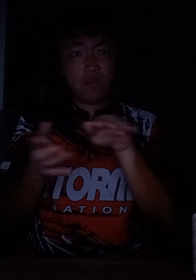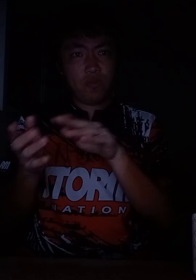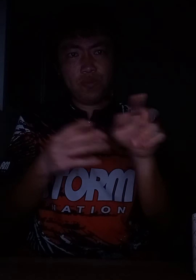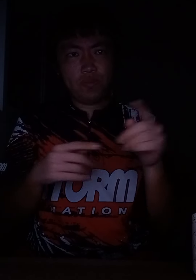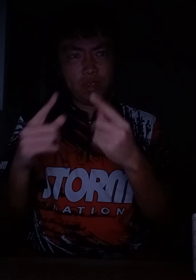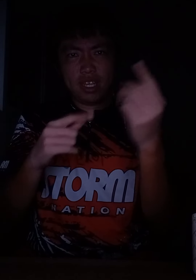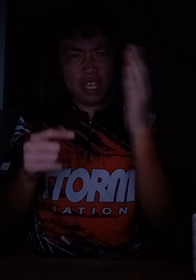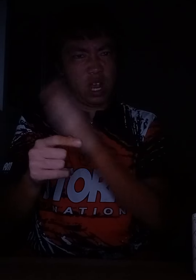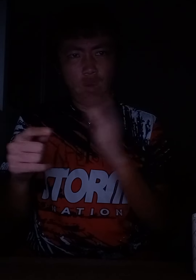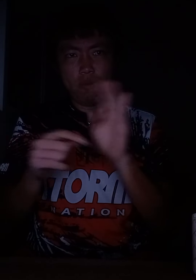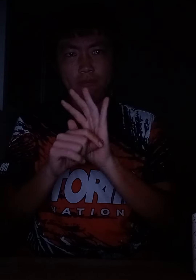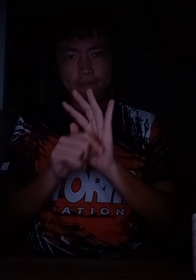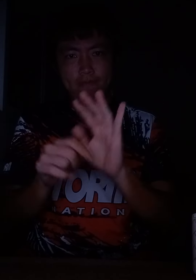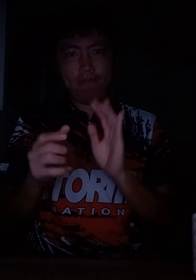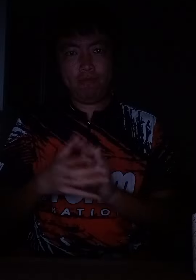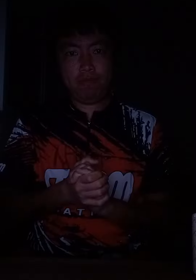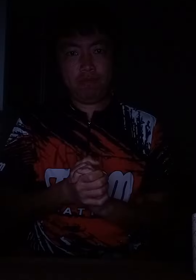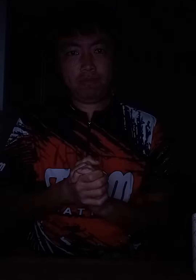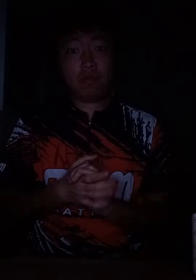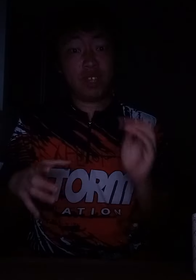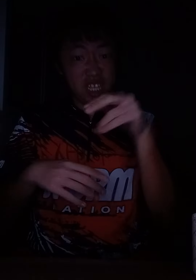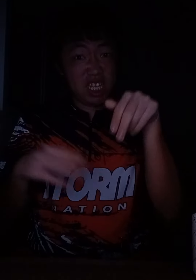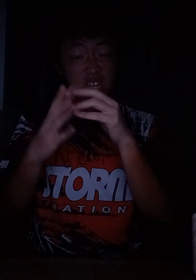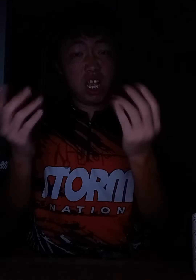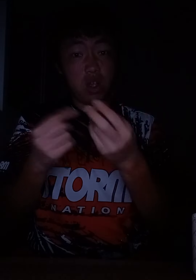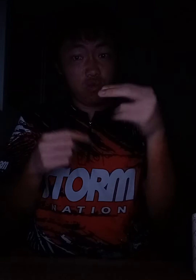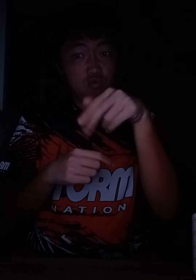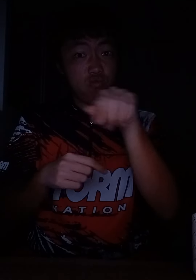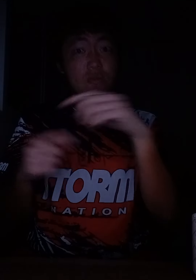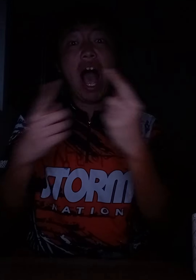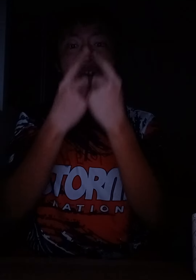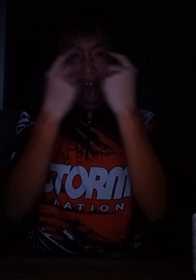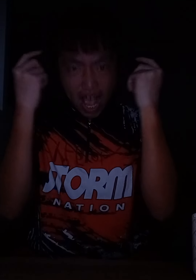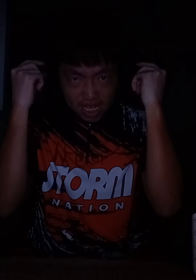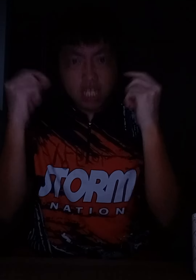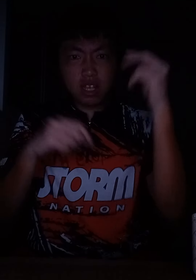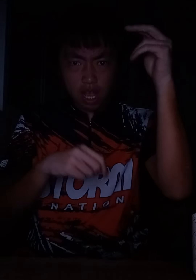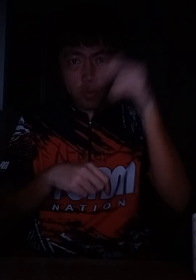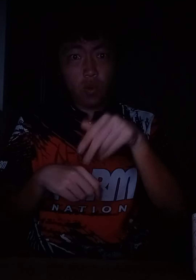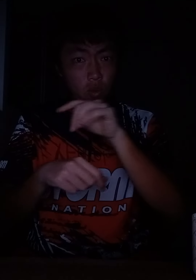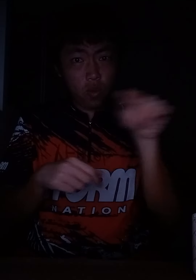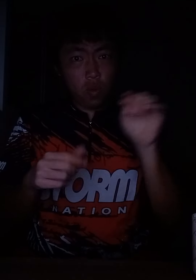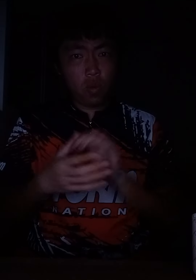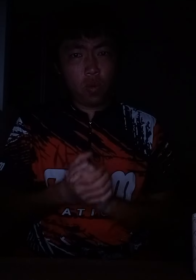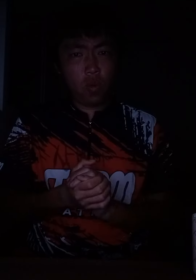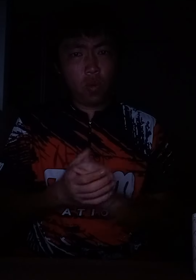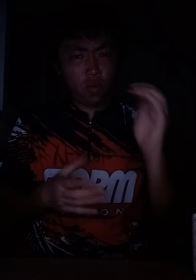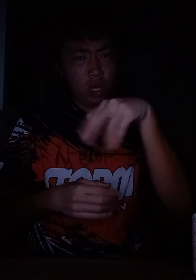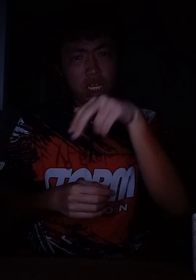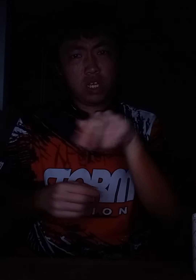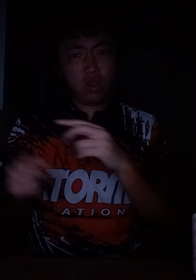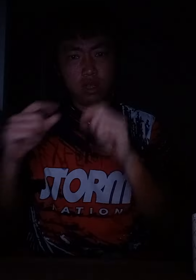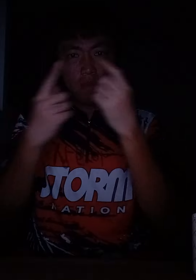인정되지 않는다고 말했습니다. 이어 A씨가 향후 마스크 착용을 다짐하고 있고 건강상의 이유로 마스크를